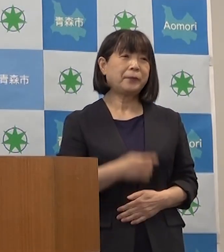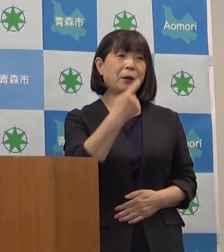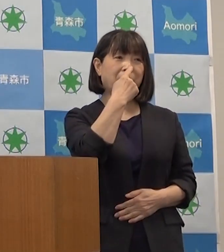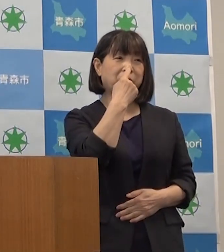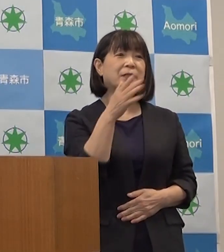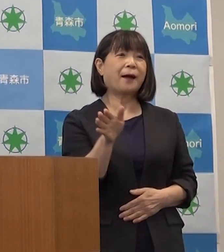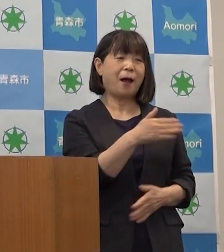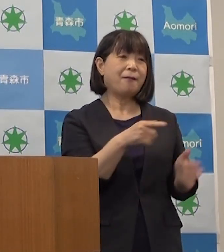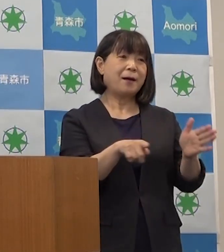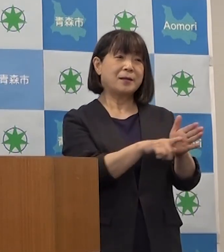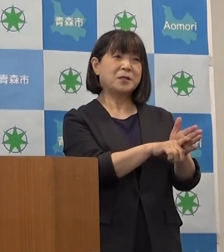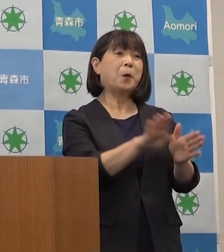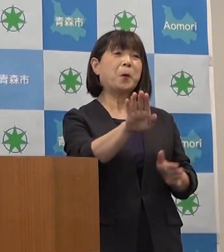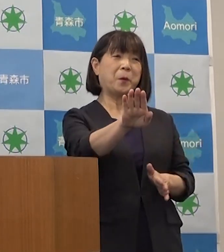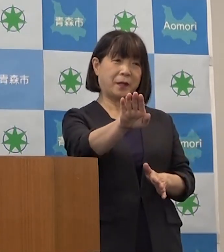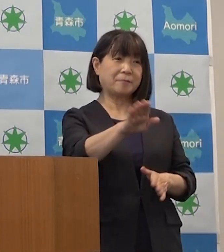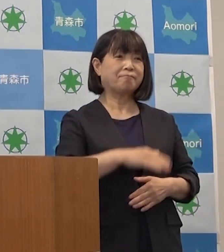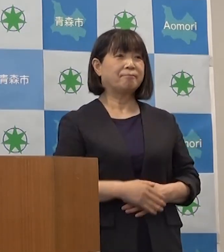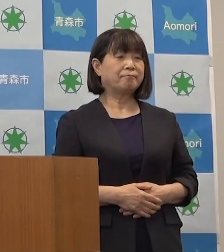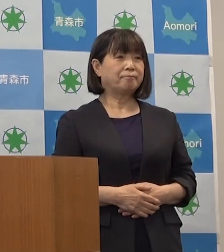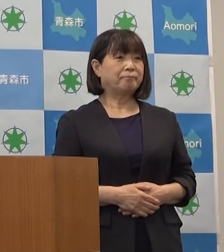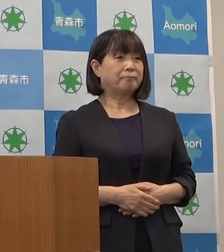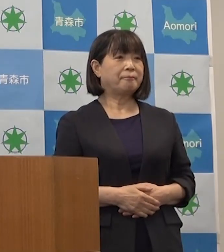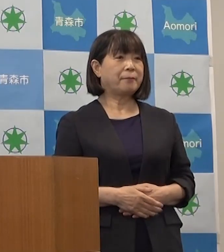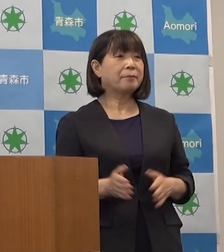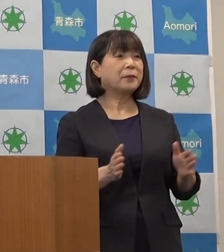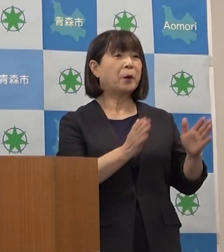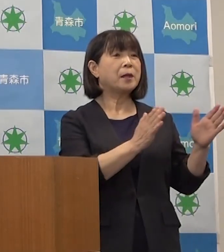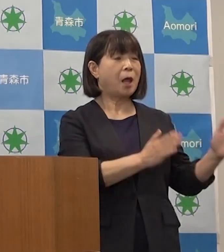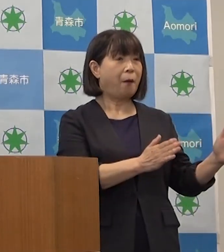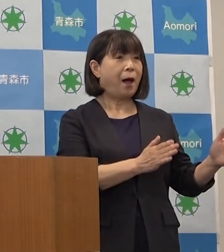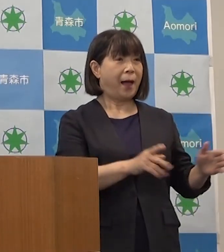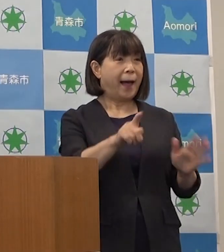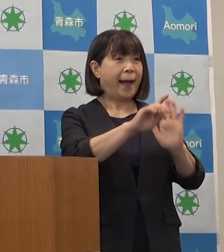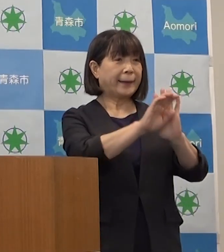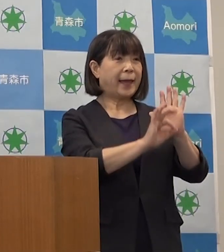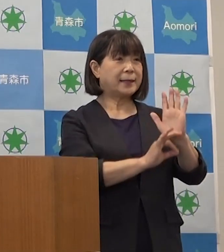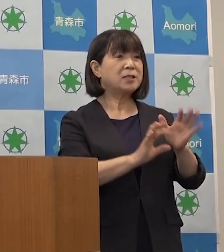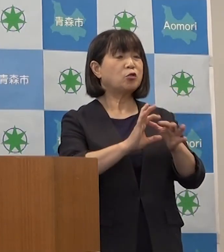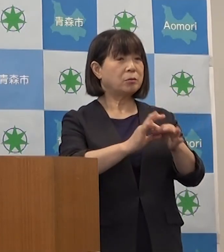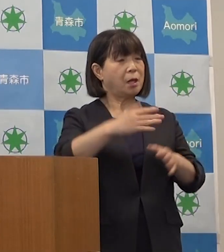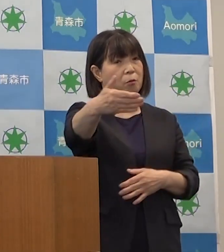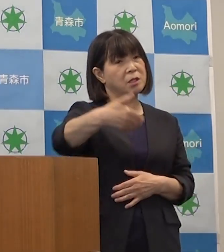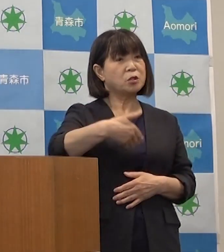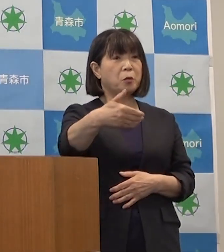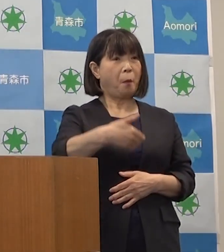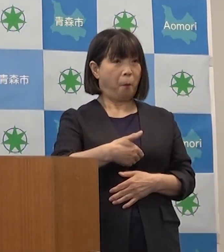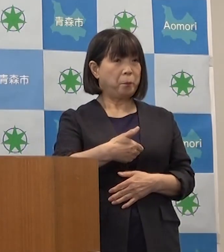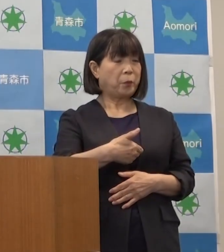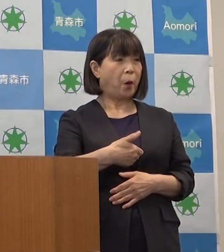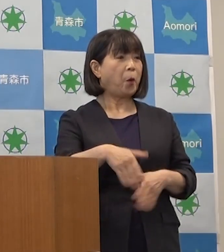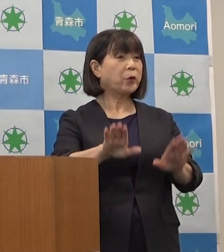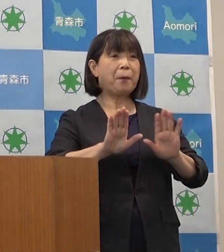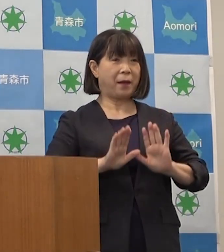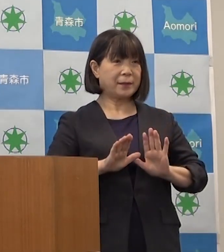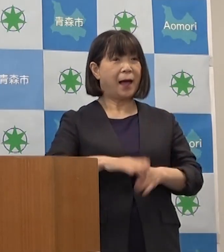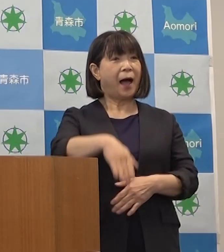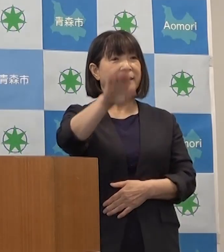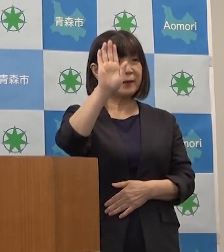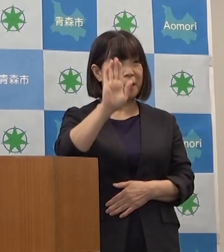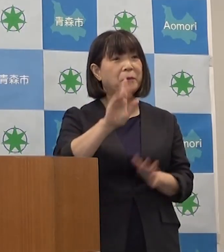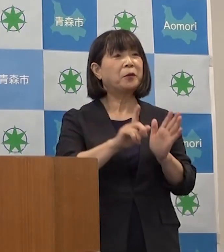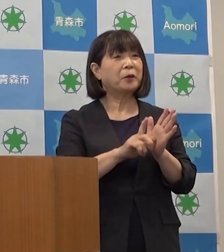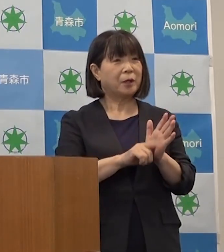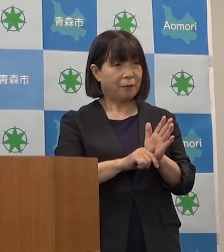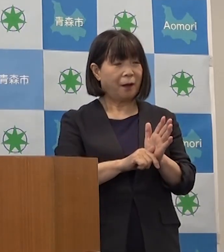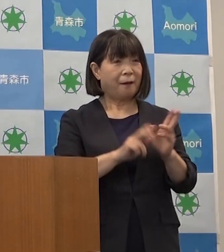私からは以上になります。 はい、それでは案件に関しましてのご質問をお受けいたします。ご発言にあたりまし